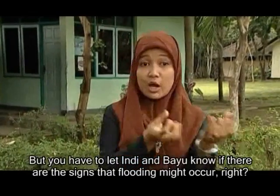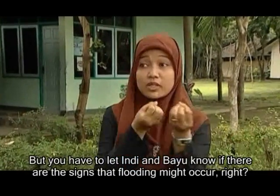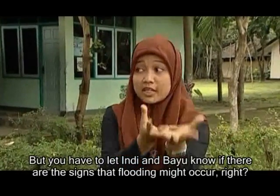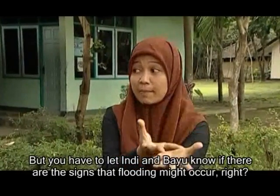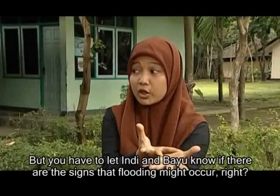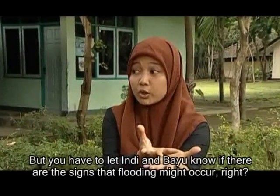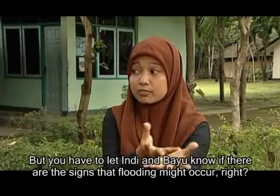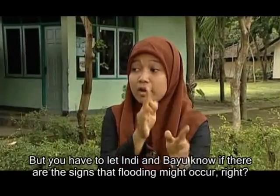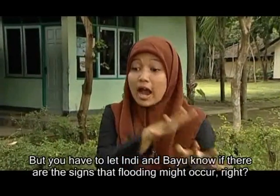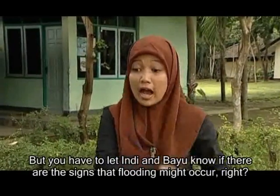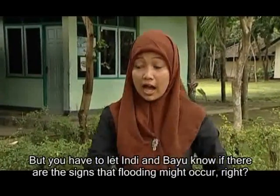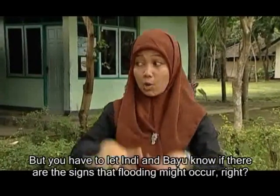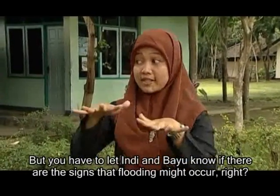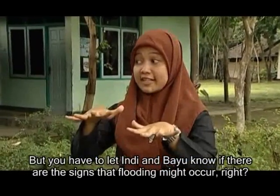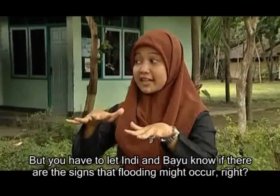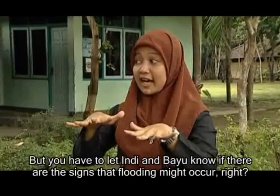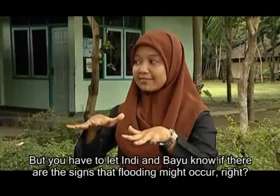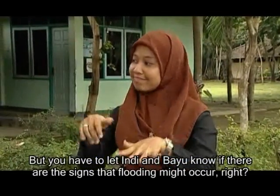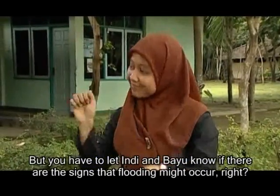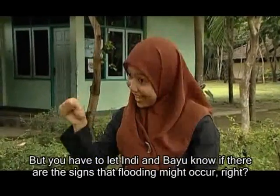Indi dan Bayu kalau banjir datang, ya?